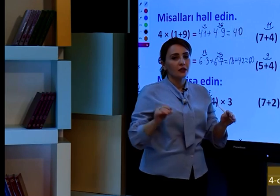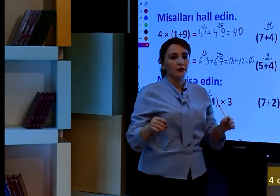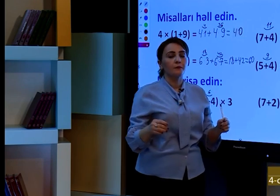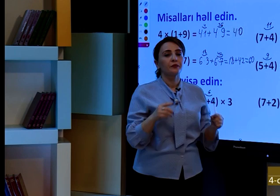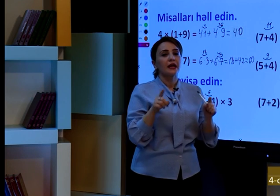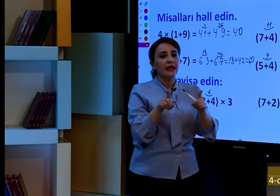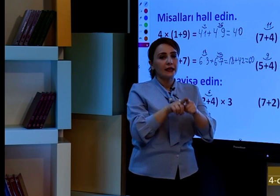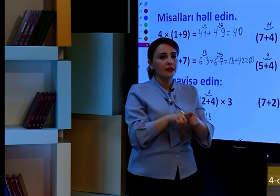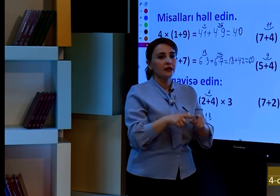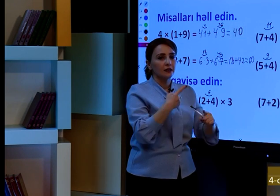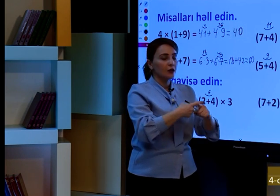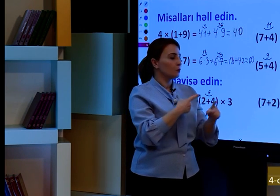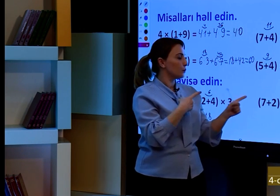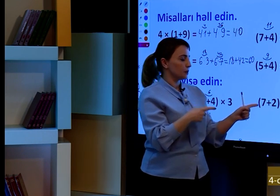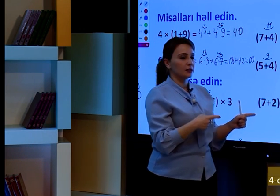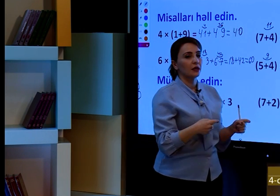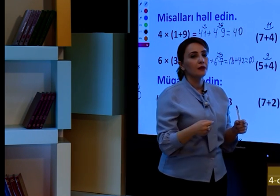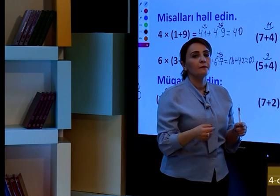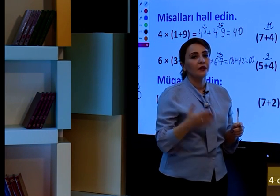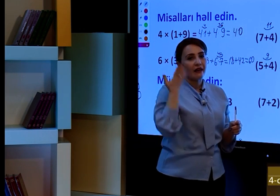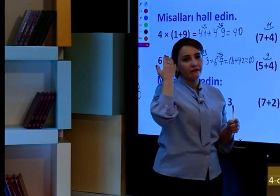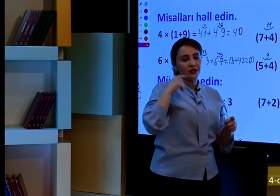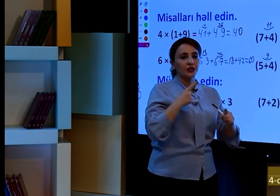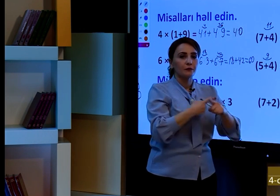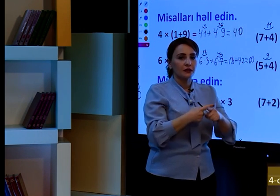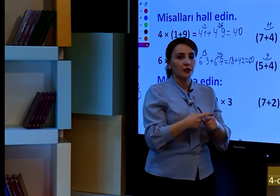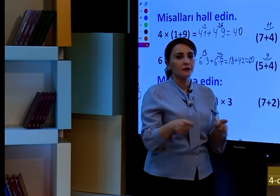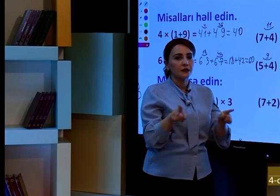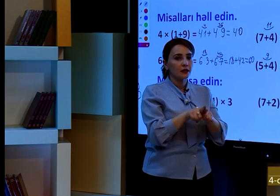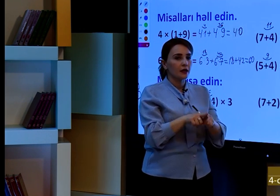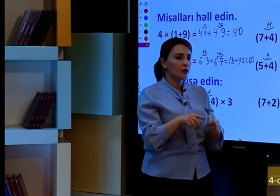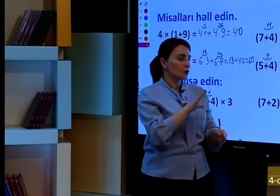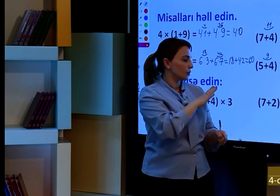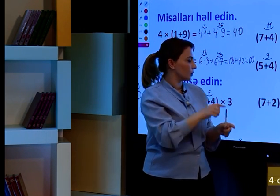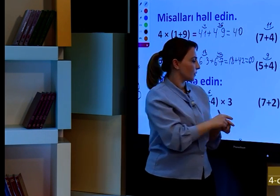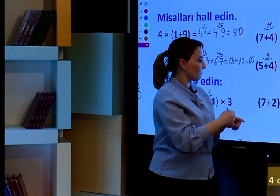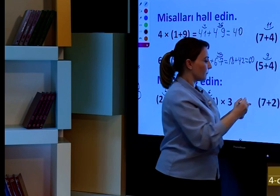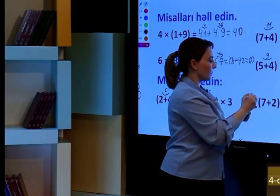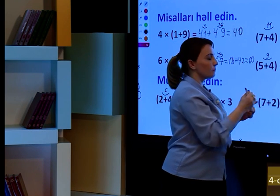Uşaqlar, eyni ilə də bu misal əvvəlki misalımızla eyni olacaq.